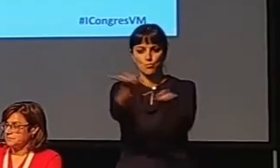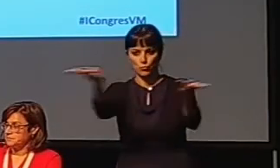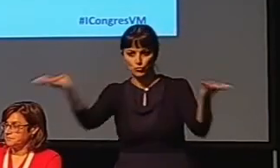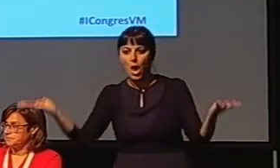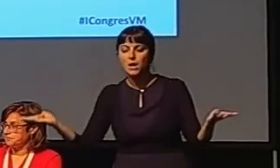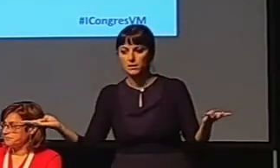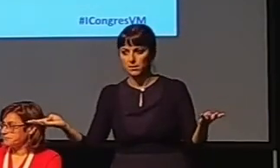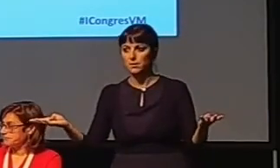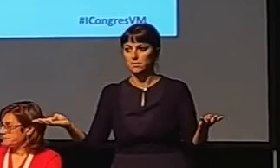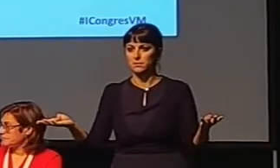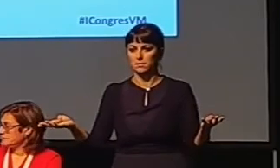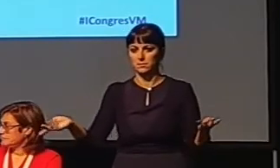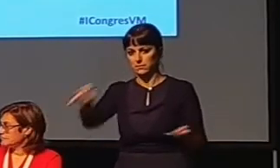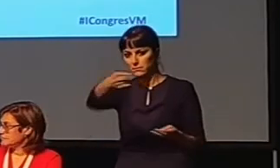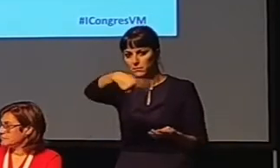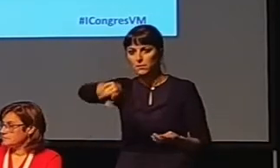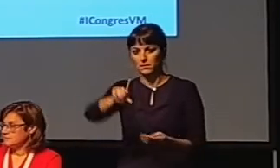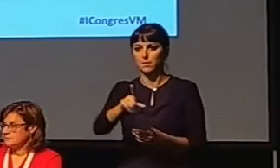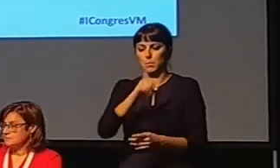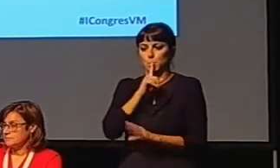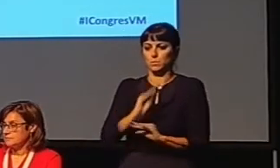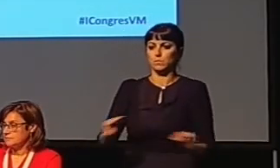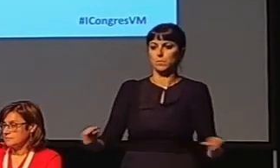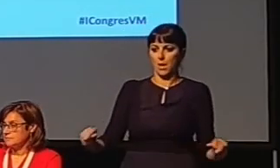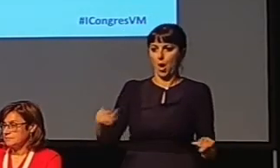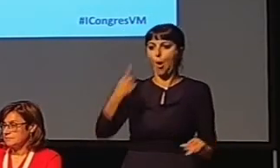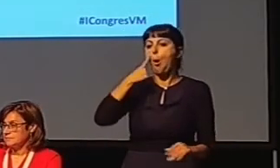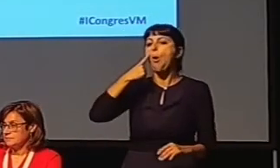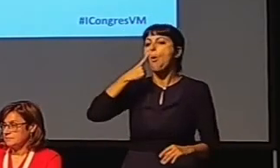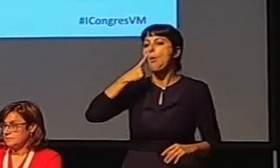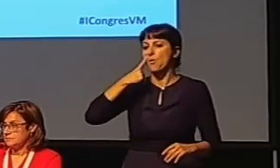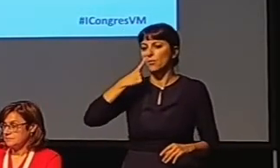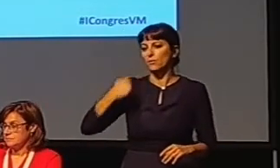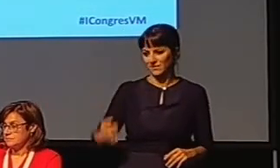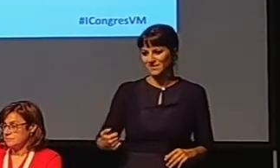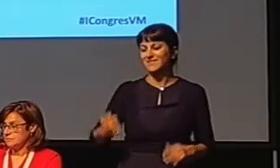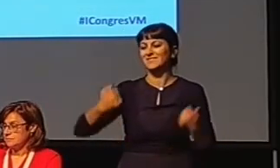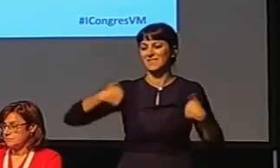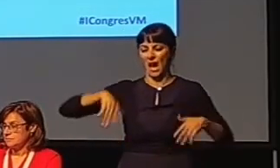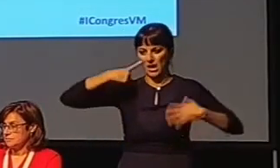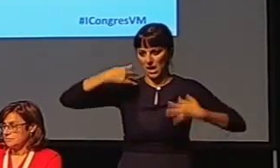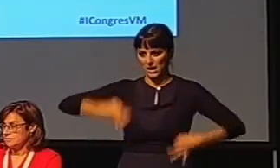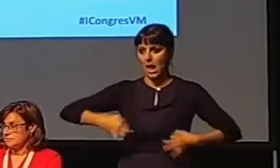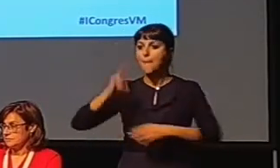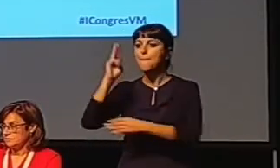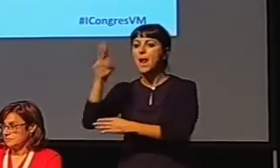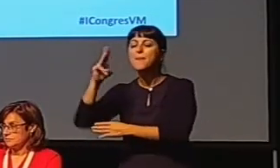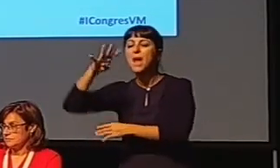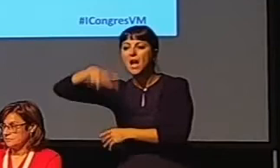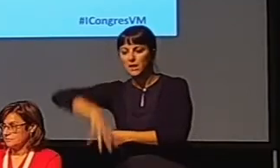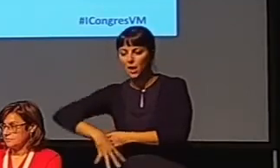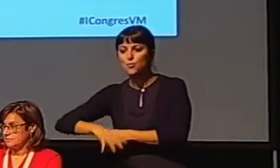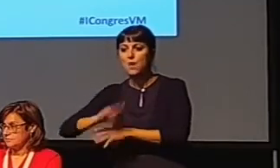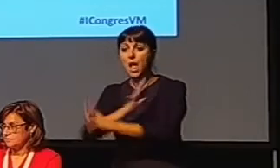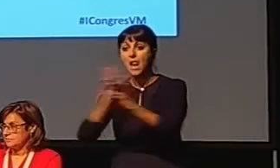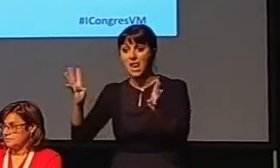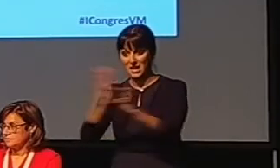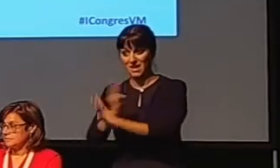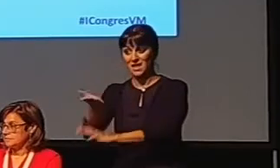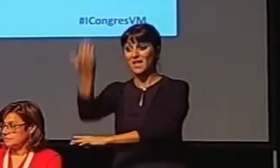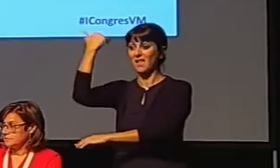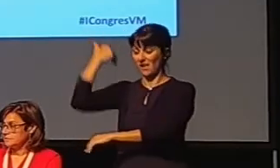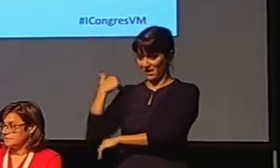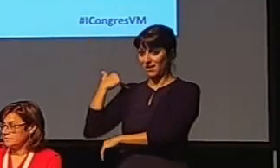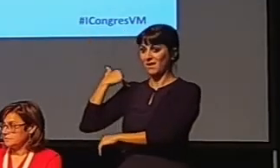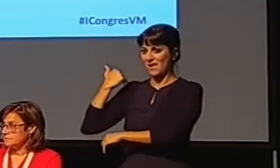les que m'heu dit, sinó les que haveu estat en silenci, coneixeu la realitat. Coneixeu que el Parlament de Catalunya, en l'anterior legislatura, va fer un